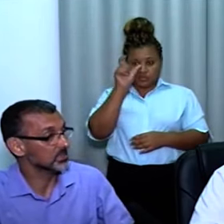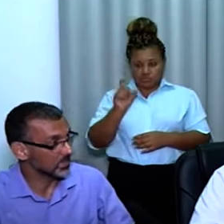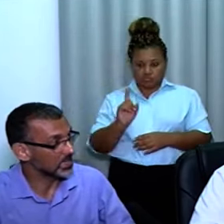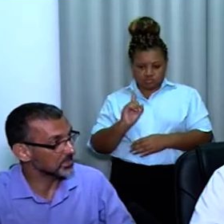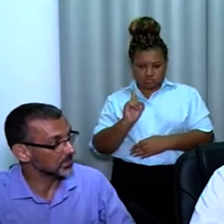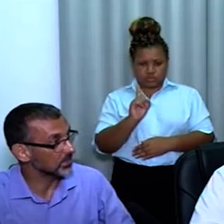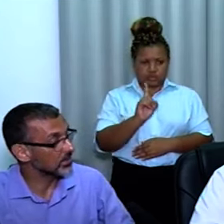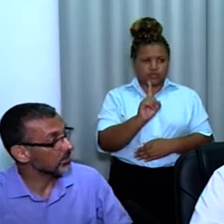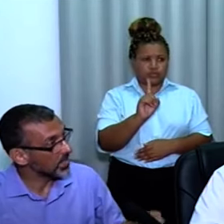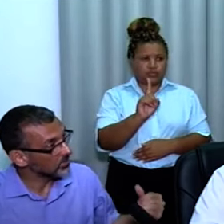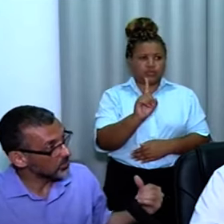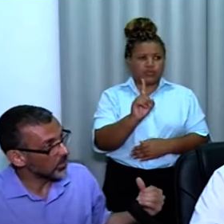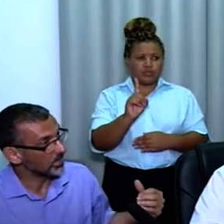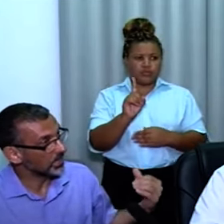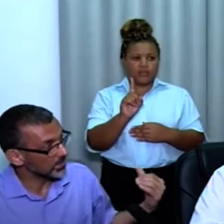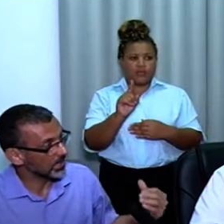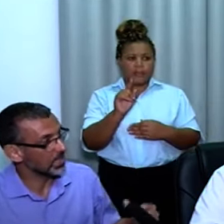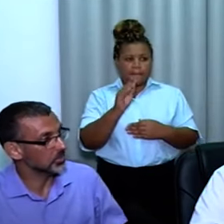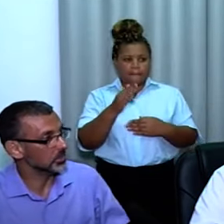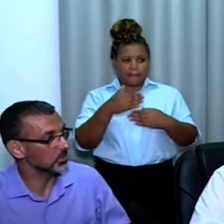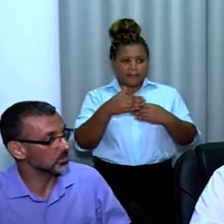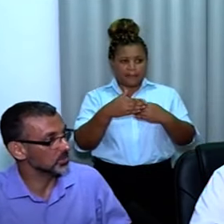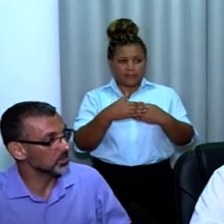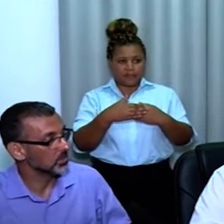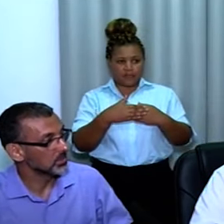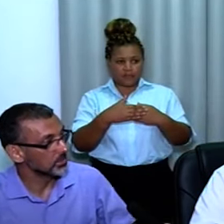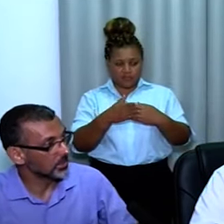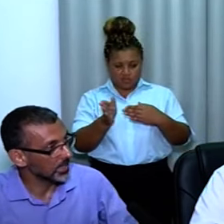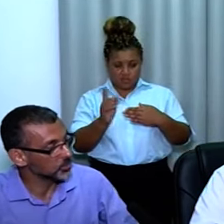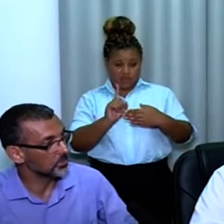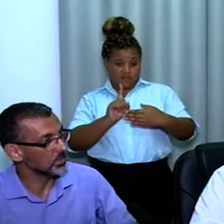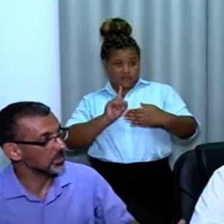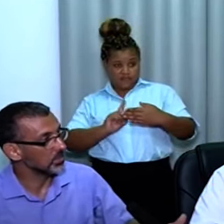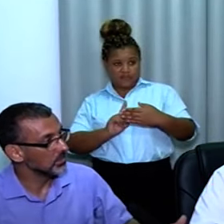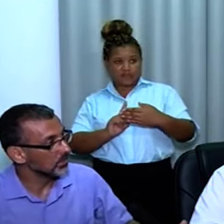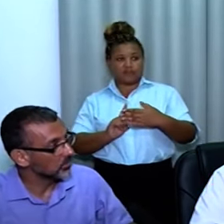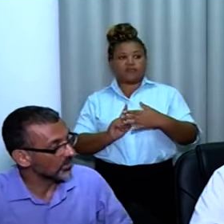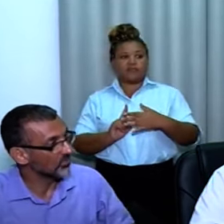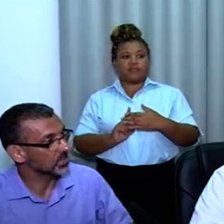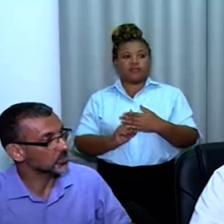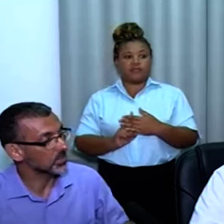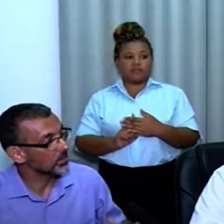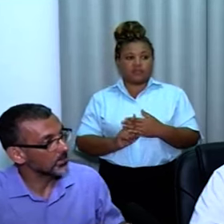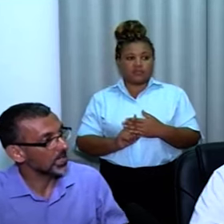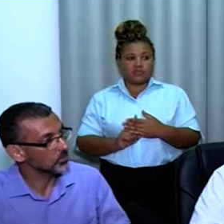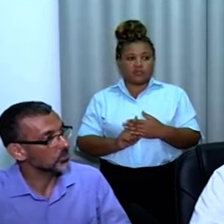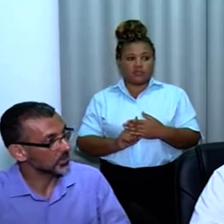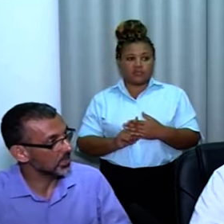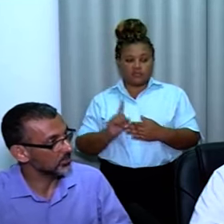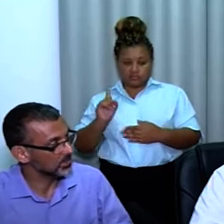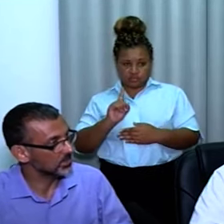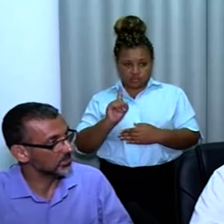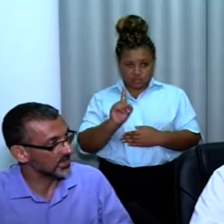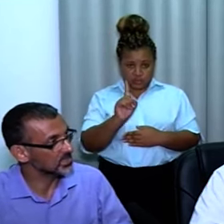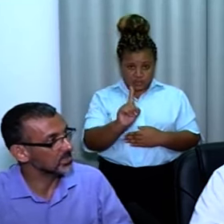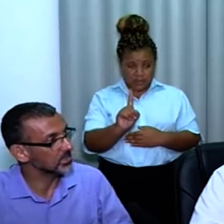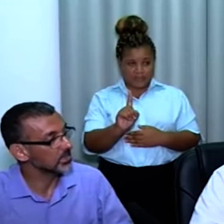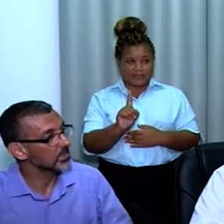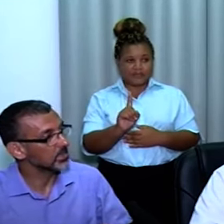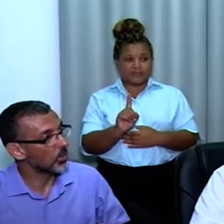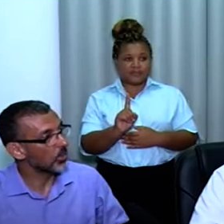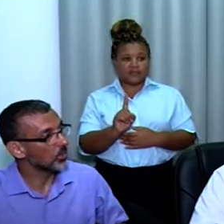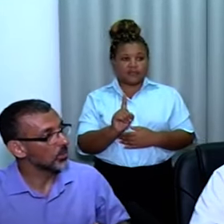bien centre de la santé. Même il peut appeler la casualité aussi, dans SOPD, pour le faire extrait, partout pendant la bonne